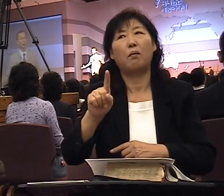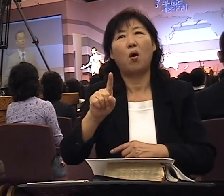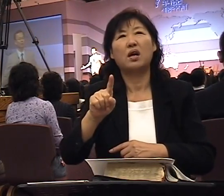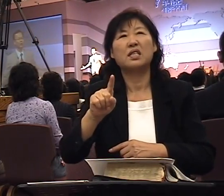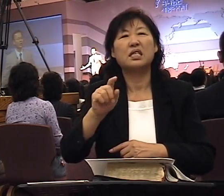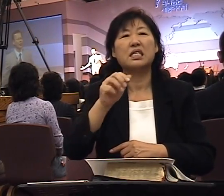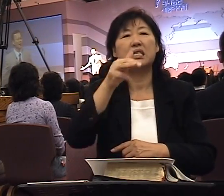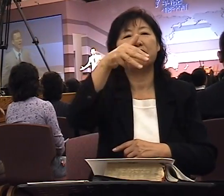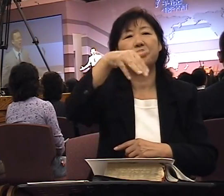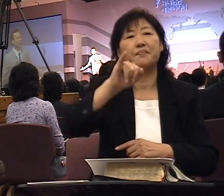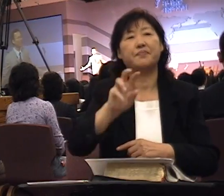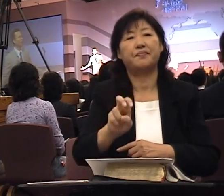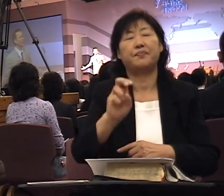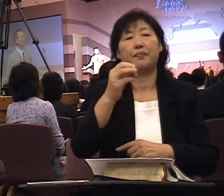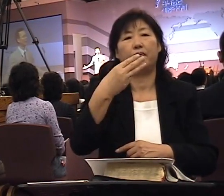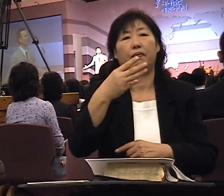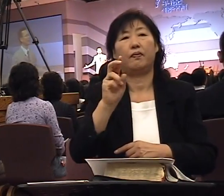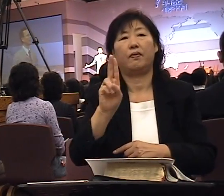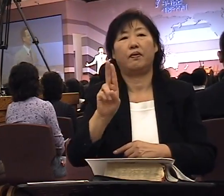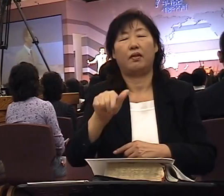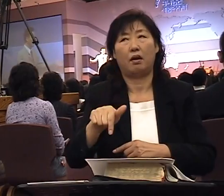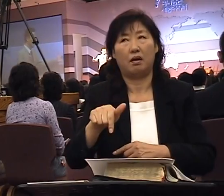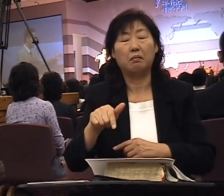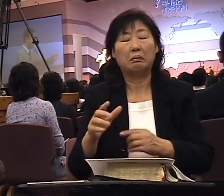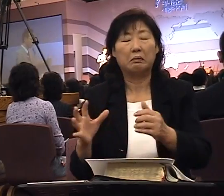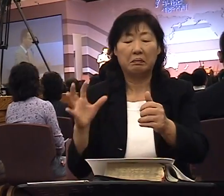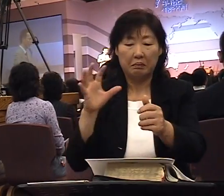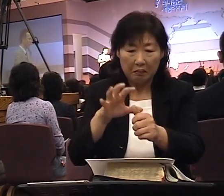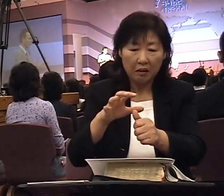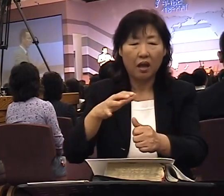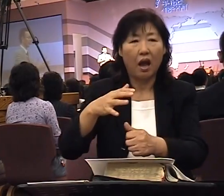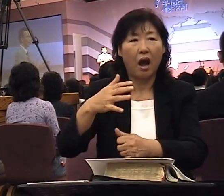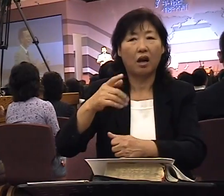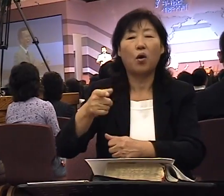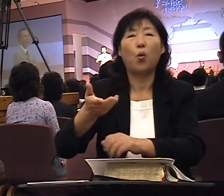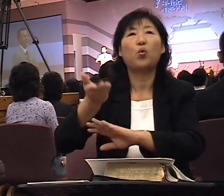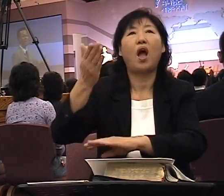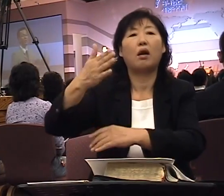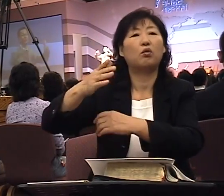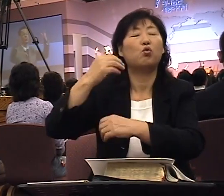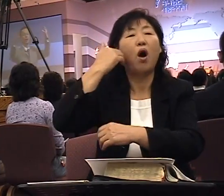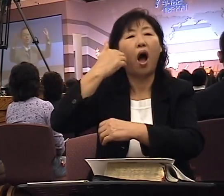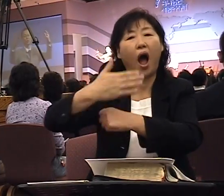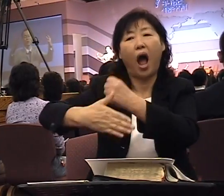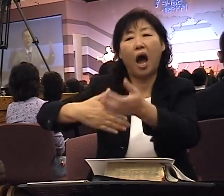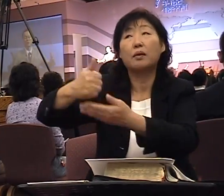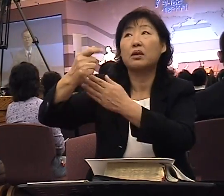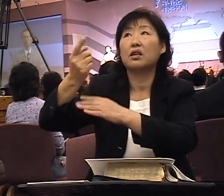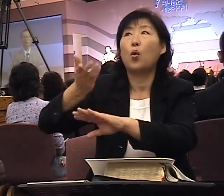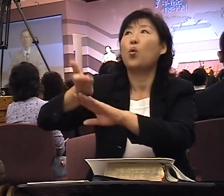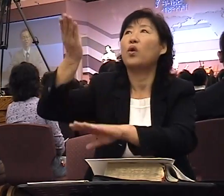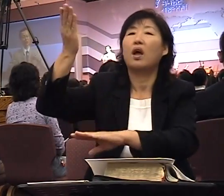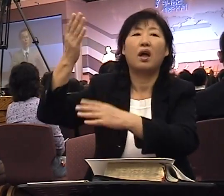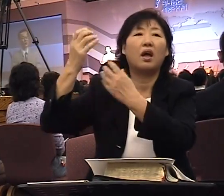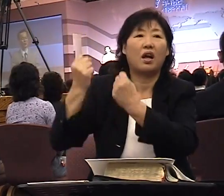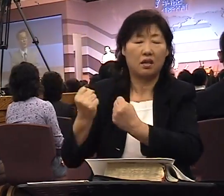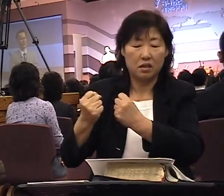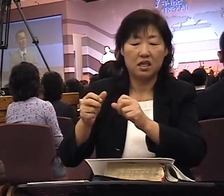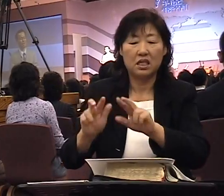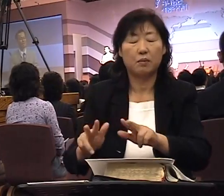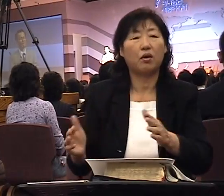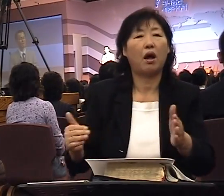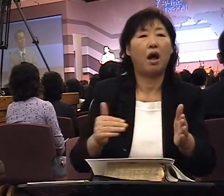애굽의 모든 분위기와 상황이 나를 이끌고 간 것이 아니라 하나님이 그 위에 계셔서 나를 지금까지